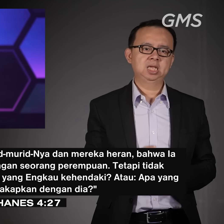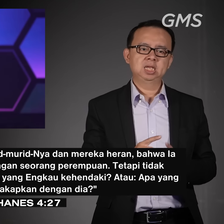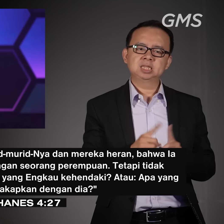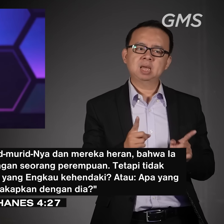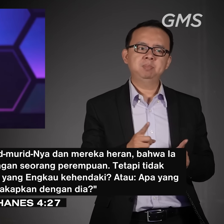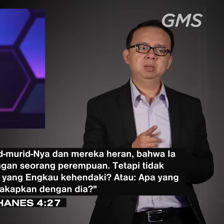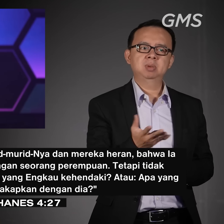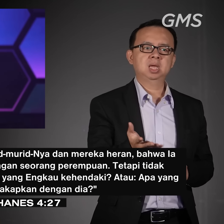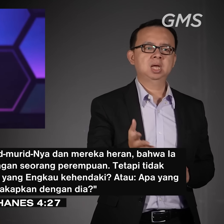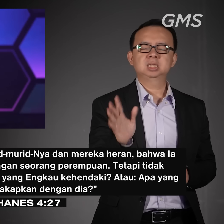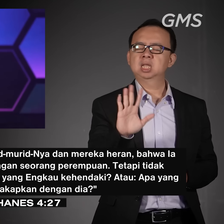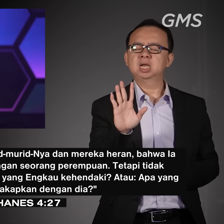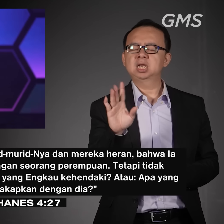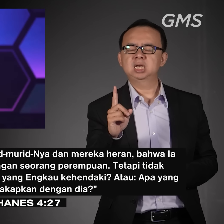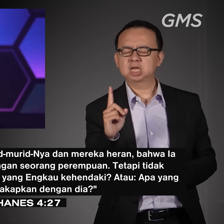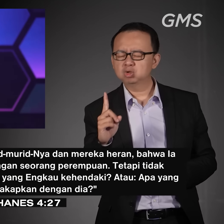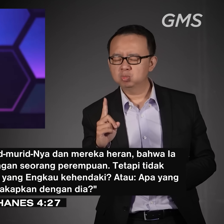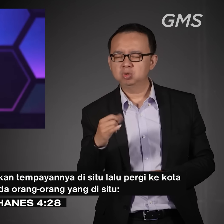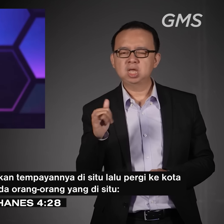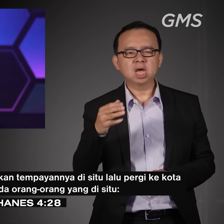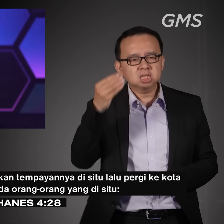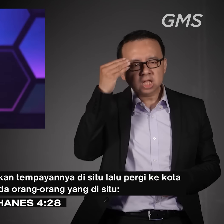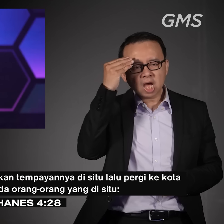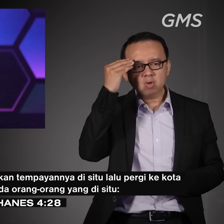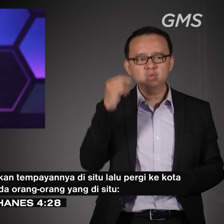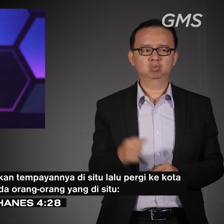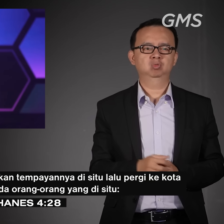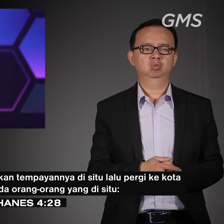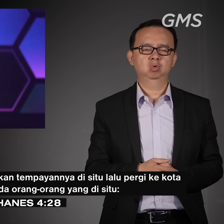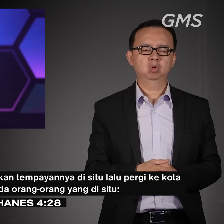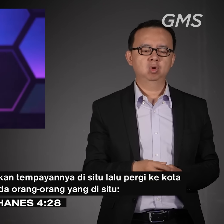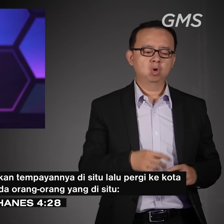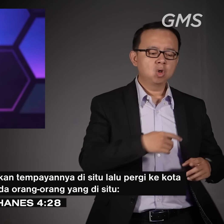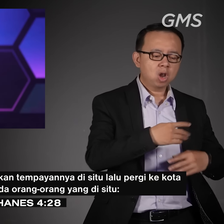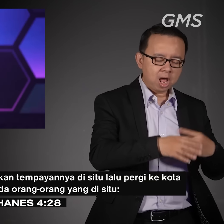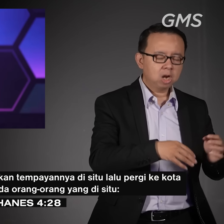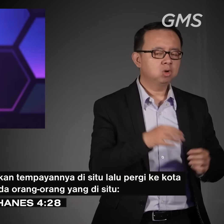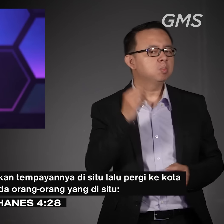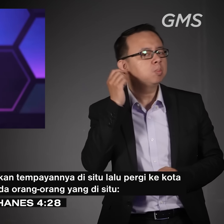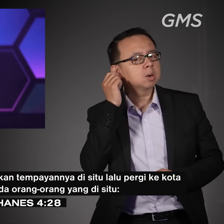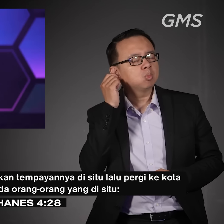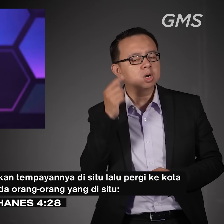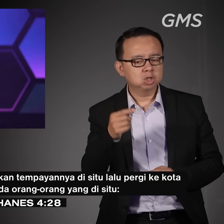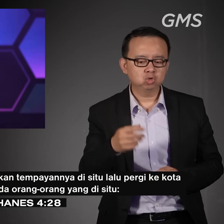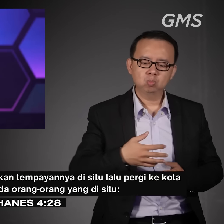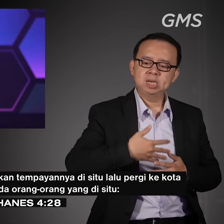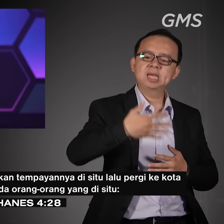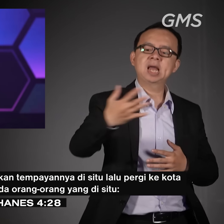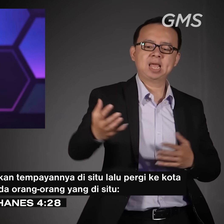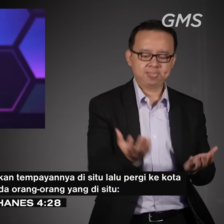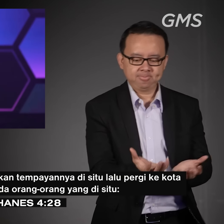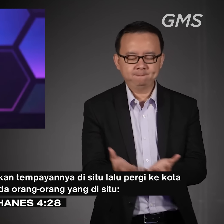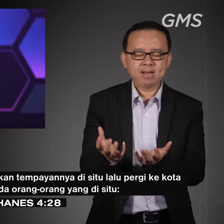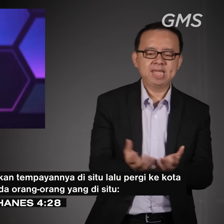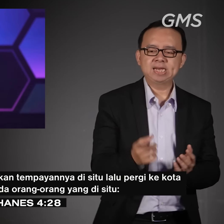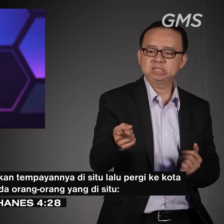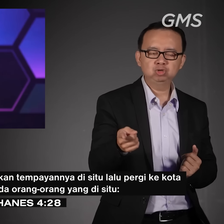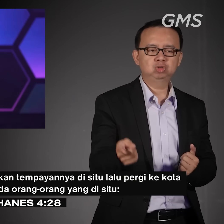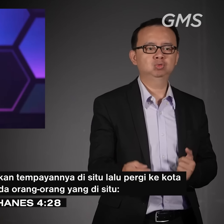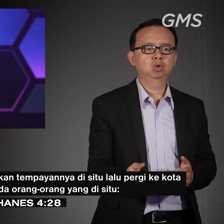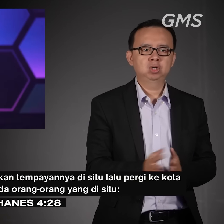apa yang kau percakapkan dengan dia. Maka perempuan itu meninggalkan tempayannya di situ, lalu pergi ke kota dan berkata